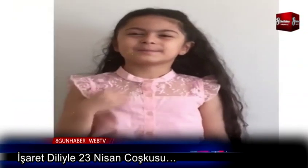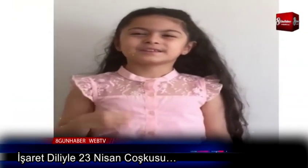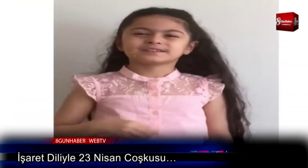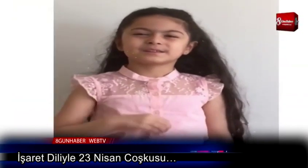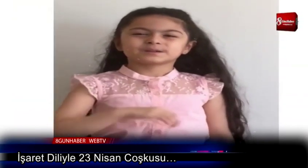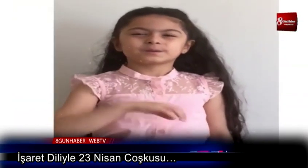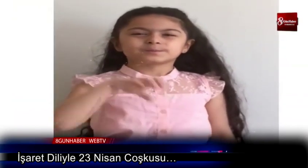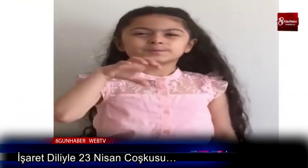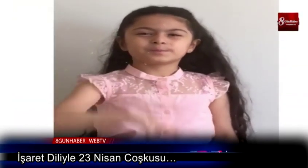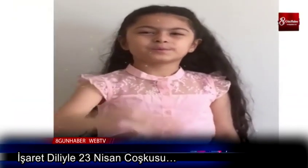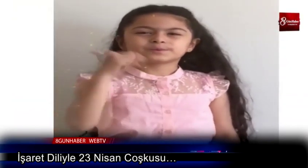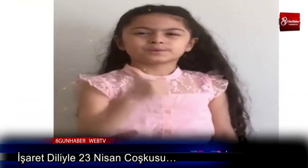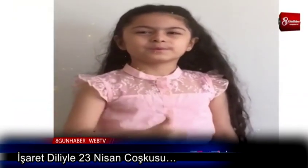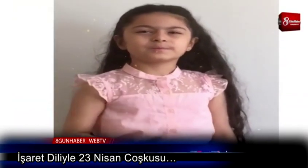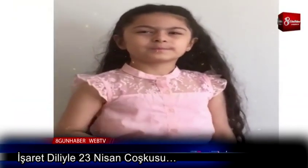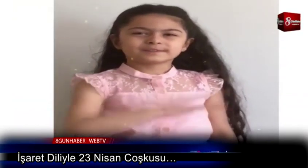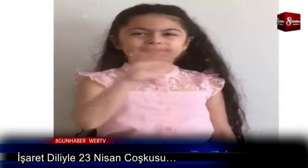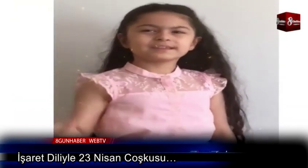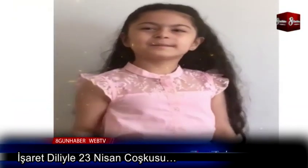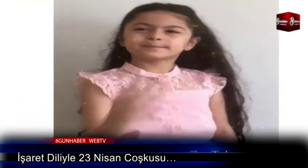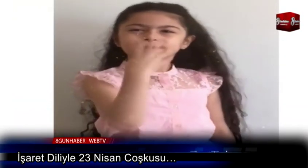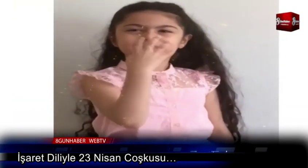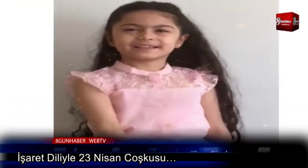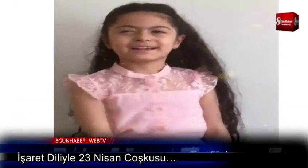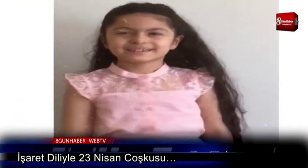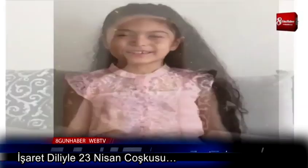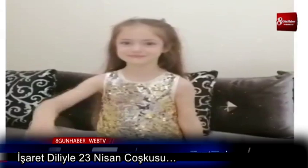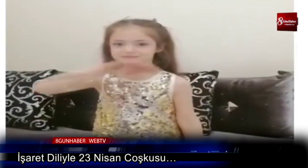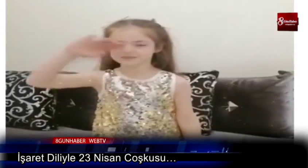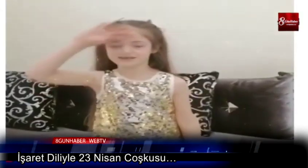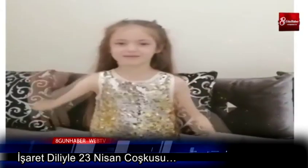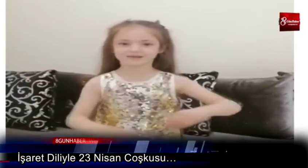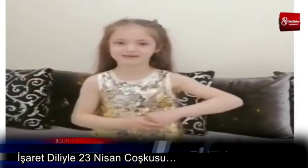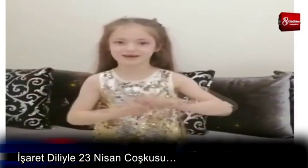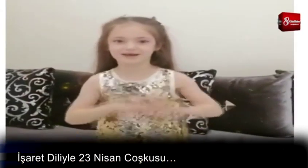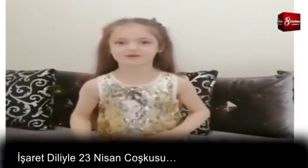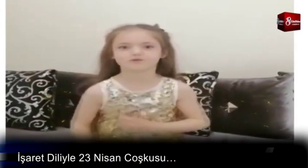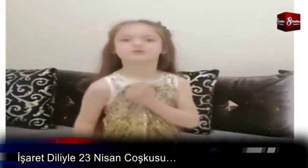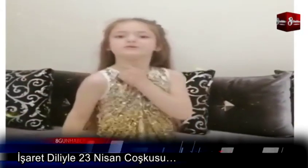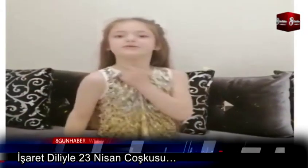annemiz bugün bizi bekler. Bayramlarda